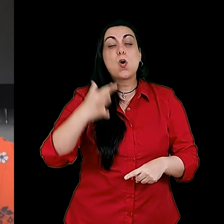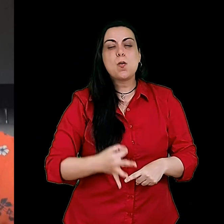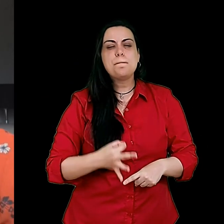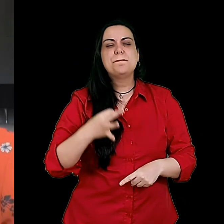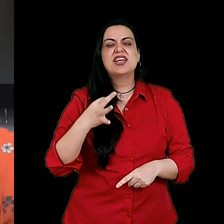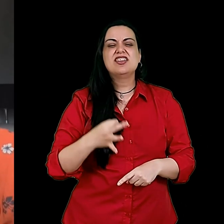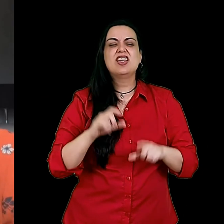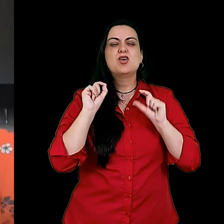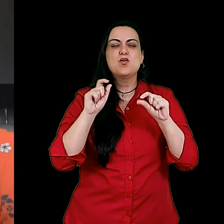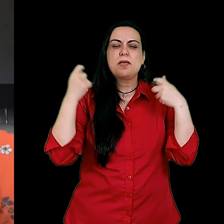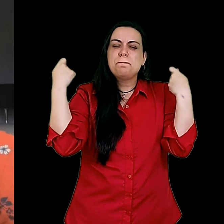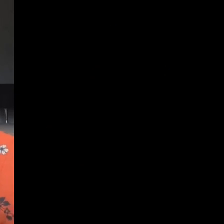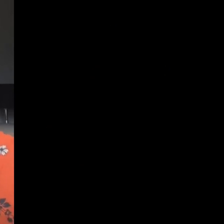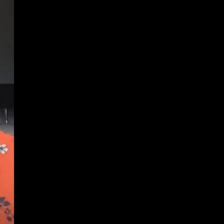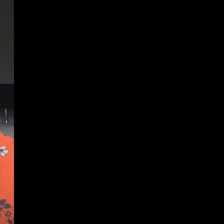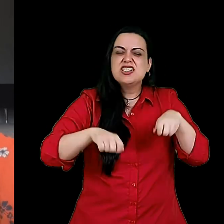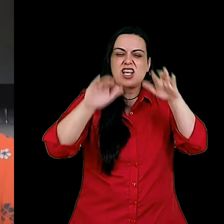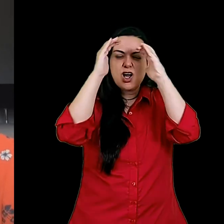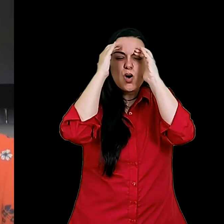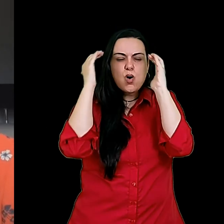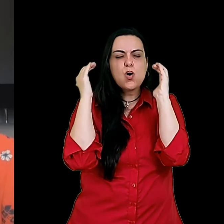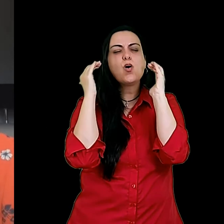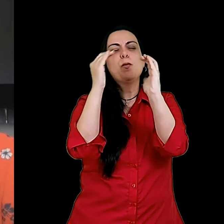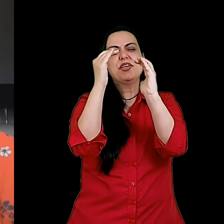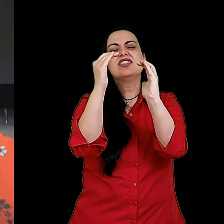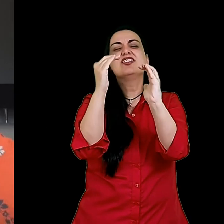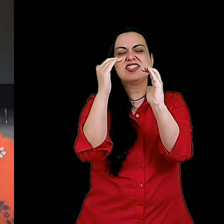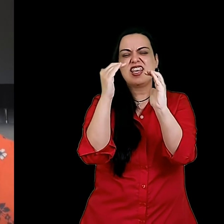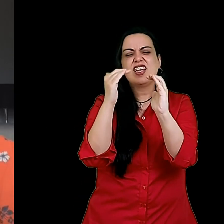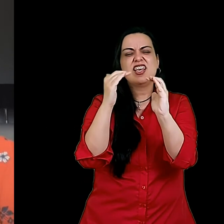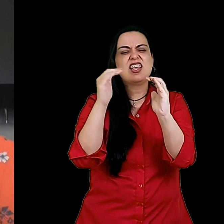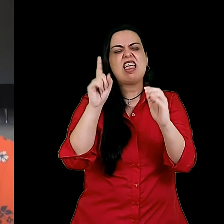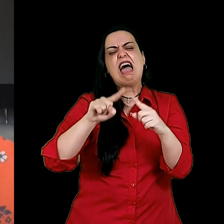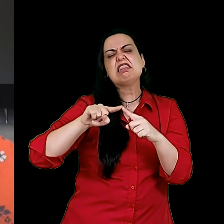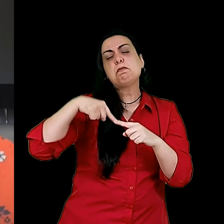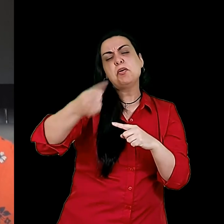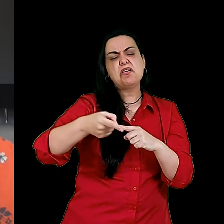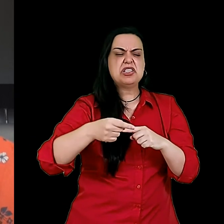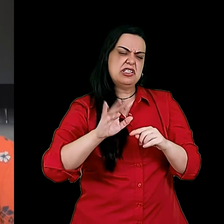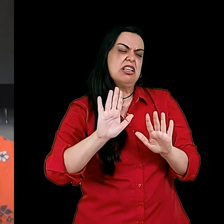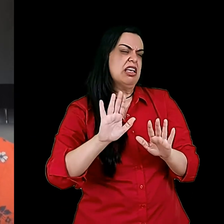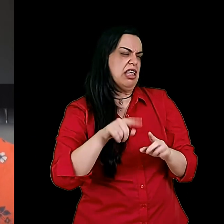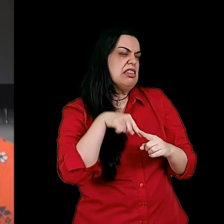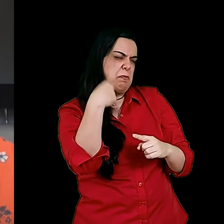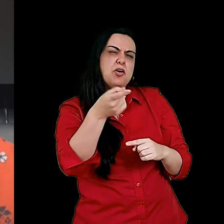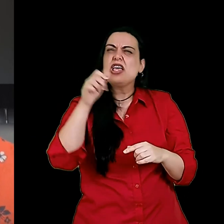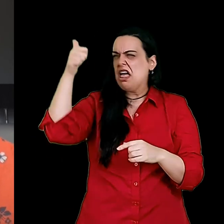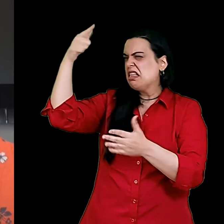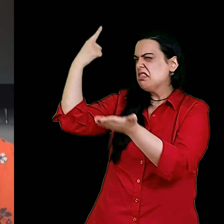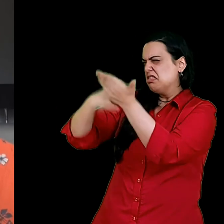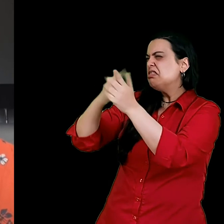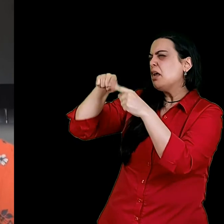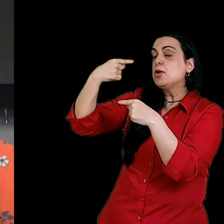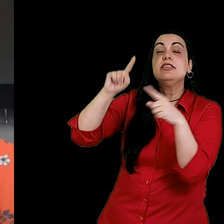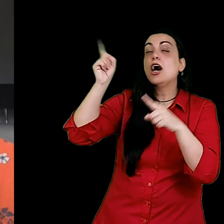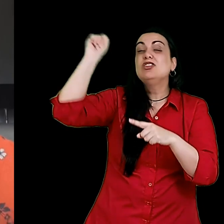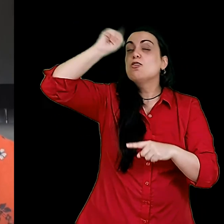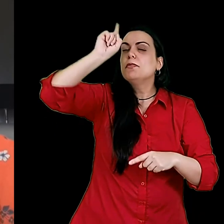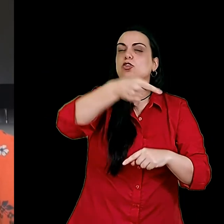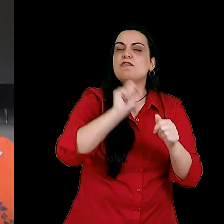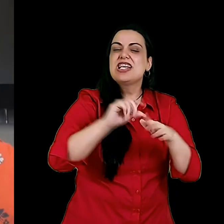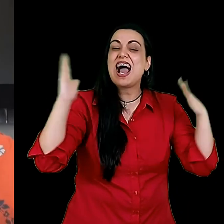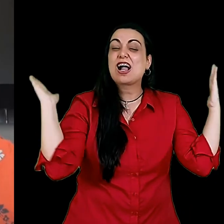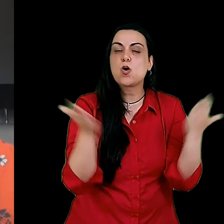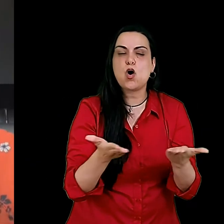para compreenderem de tal forma a necessidade de obedecer, que elas não joguem para depois aquilo que o Senhor as